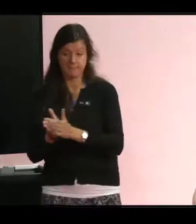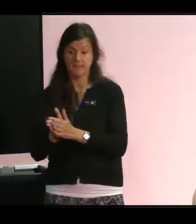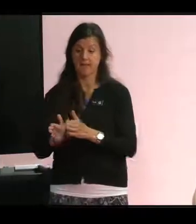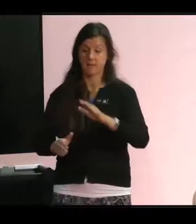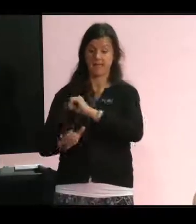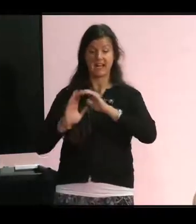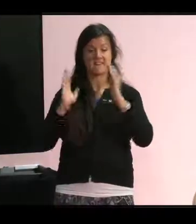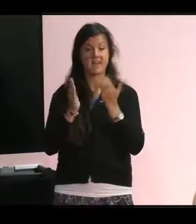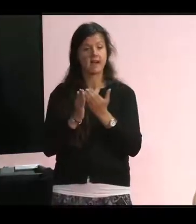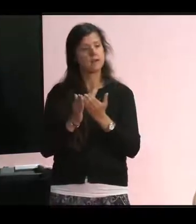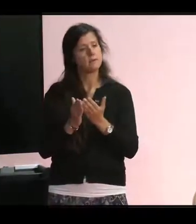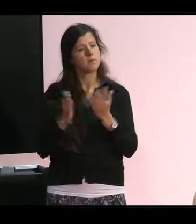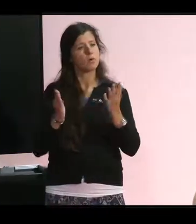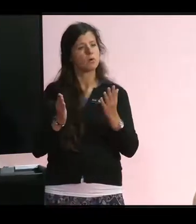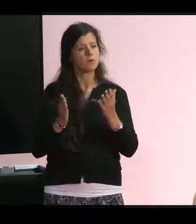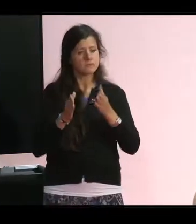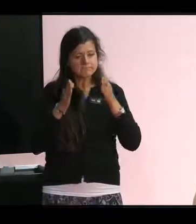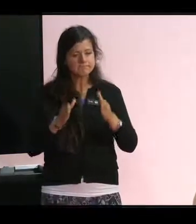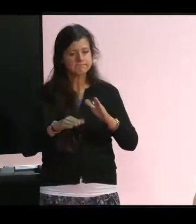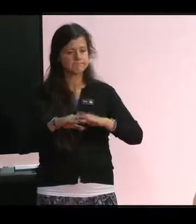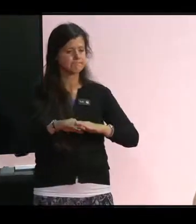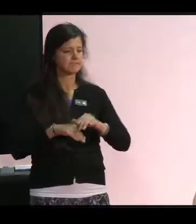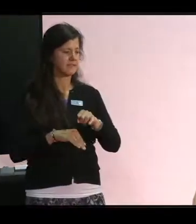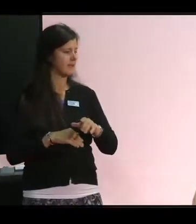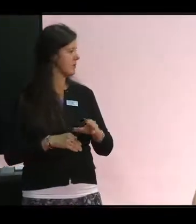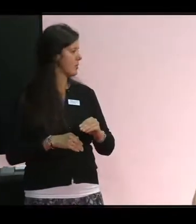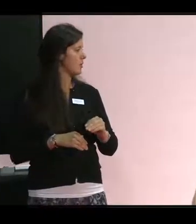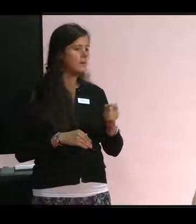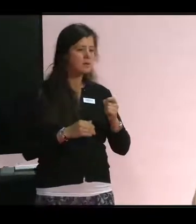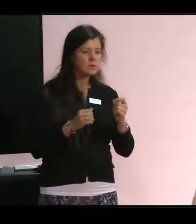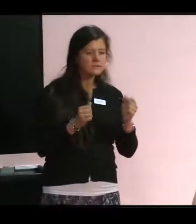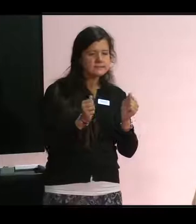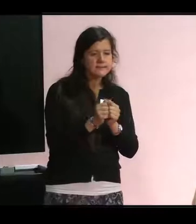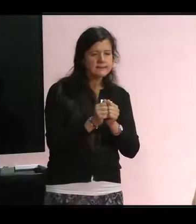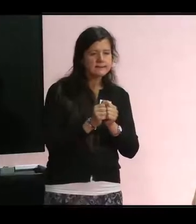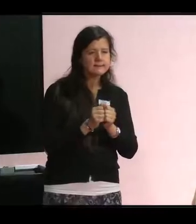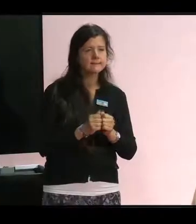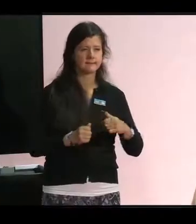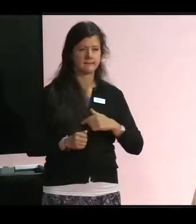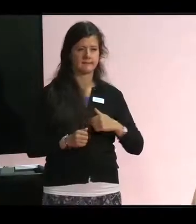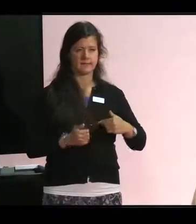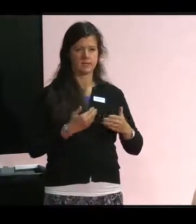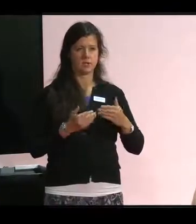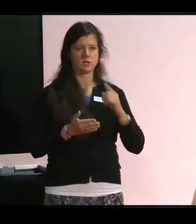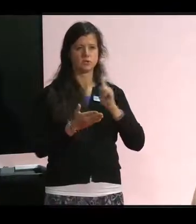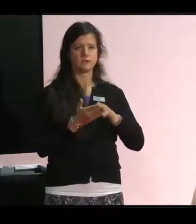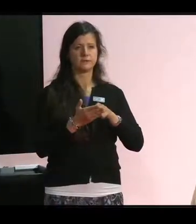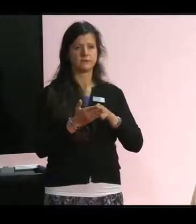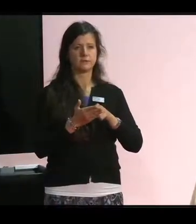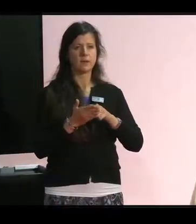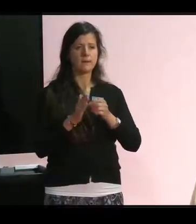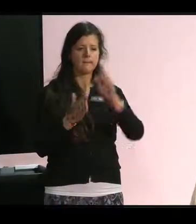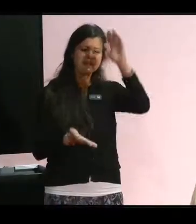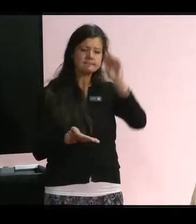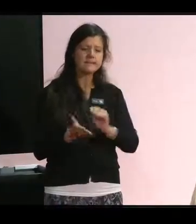världen, de jobbar ju med det här på olika sätt. Och något av det som man gör för att lindra de konsekvenserna